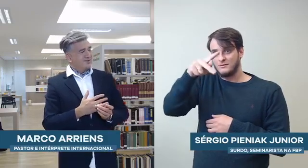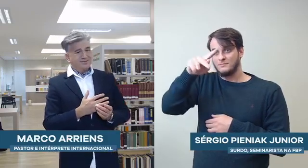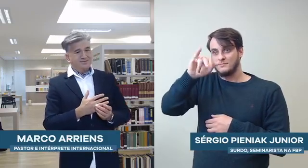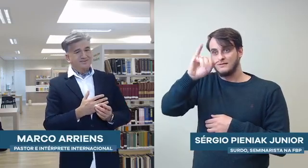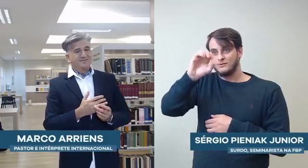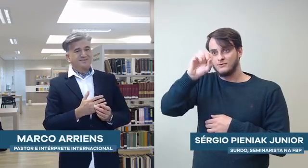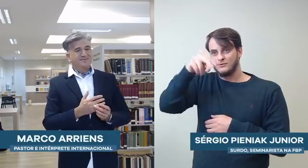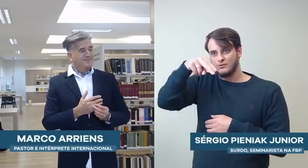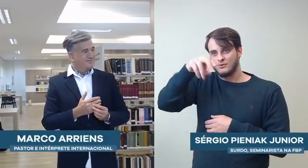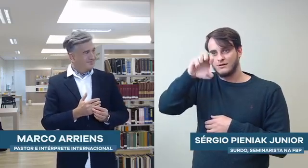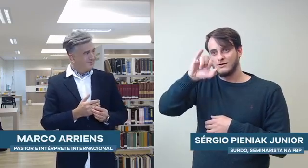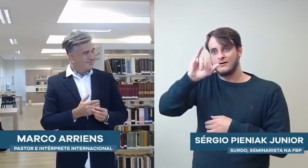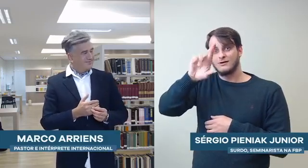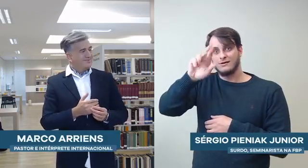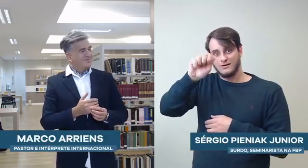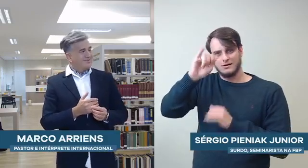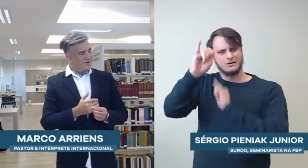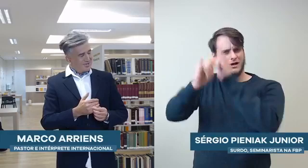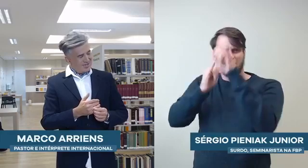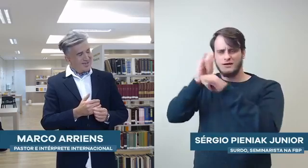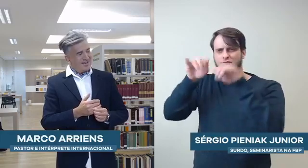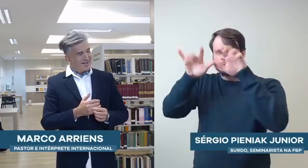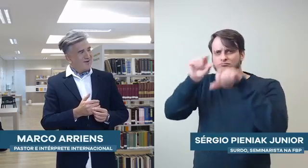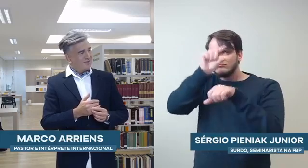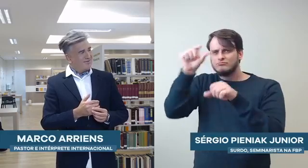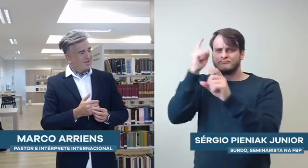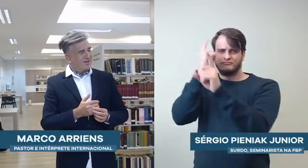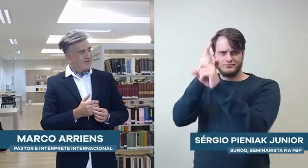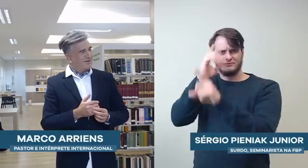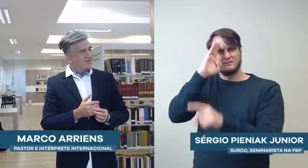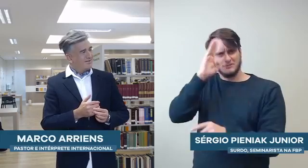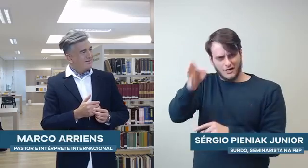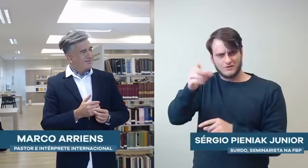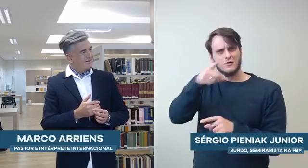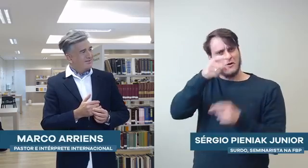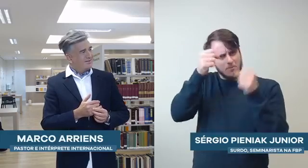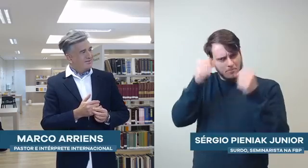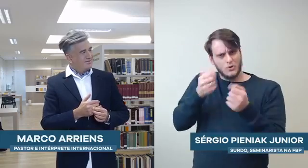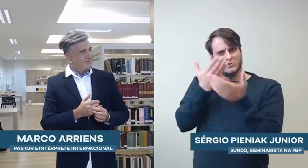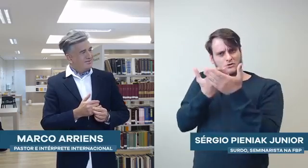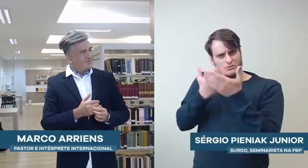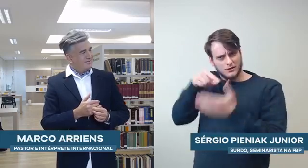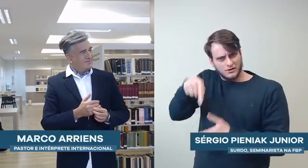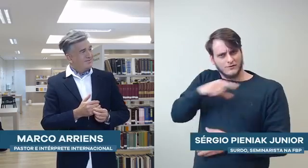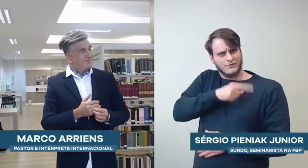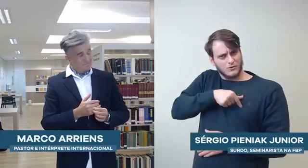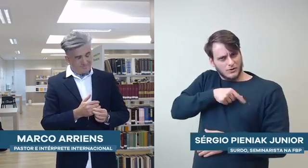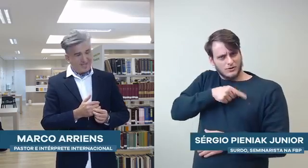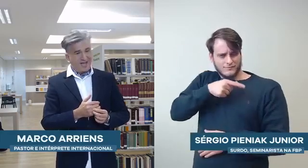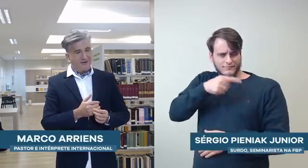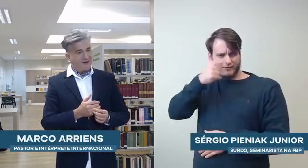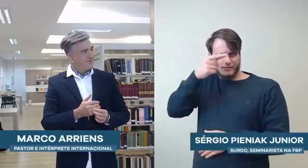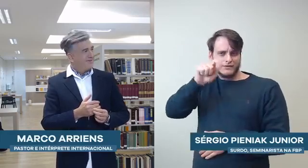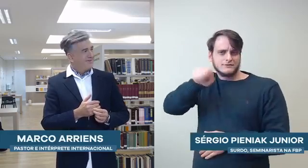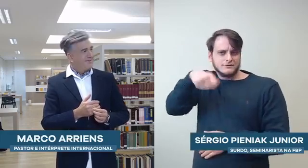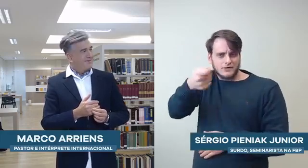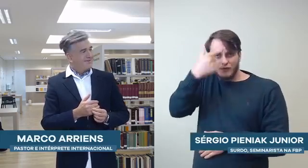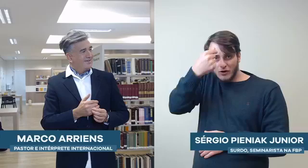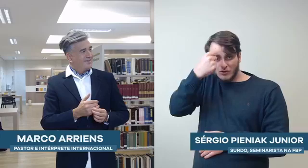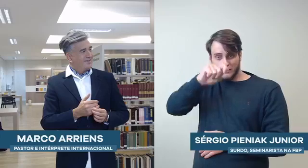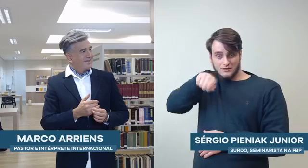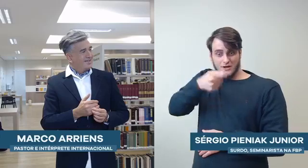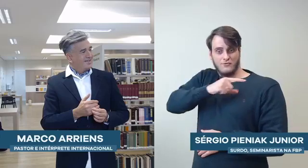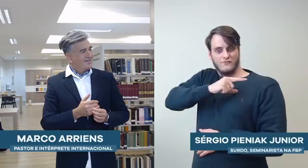Batista certo. Pioneira. Ok, legal, Você procura legal, lá na internet, você vai encontrar esse nome e você legal, pode vir aqui,